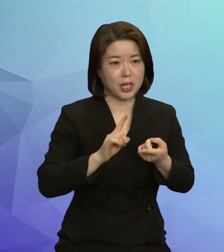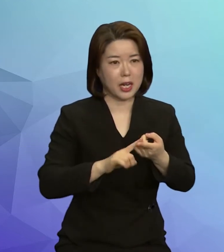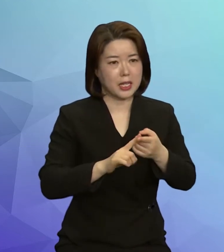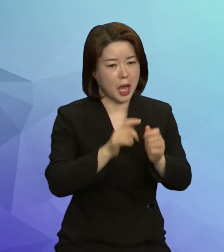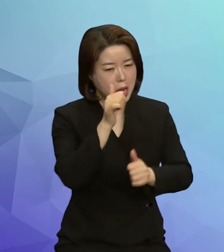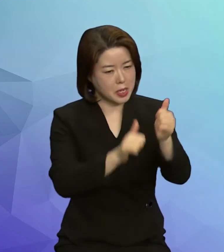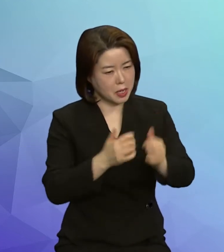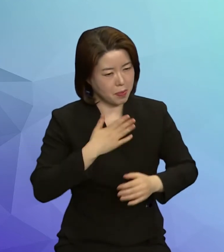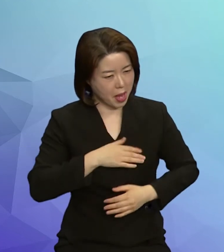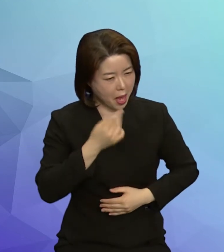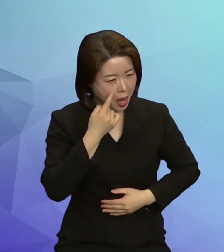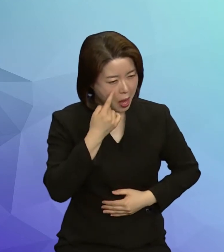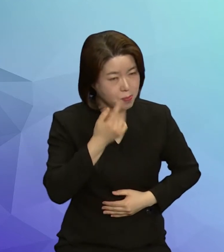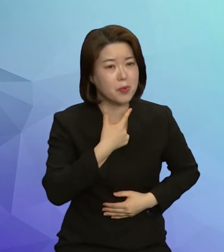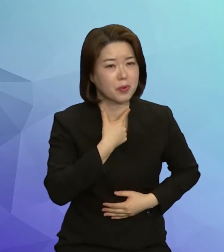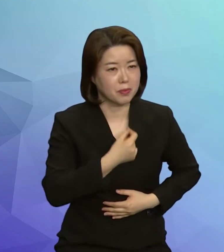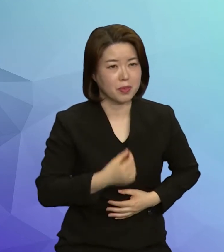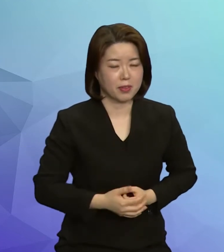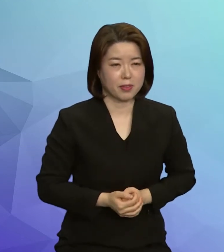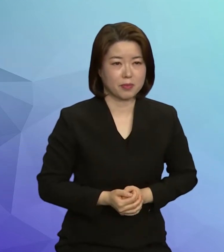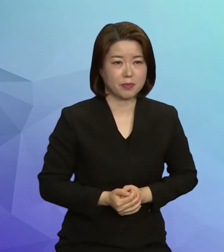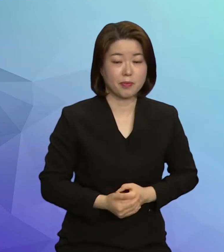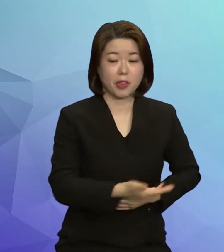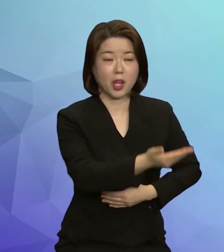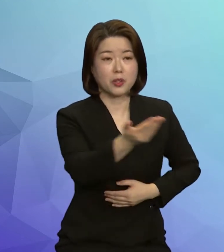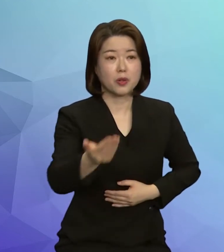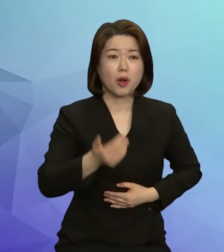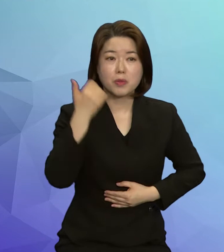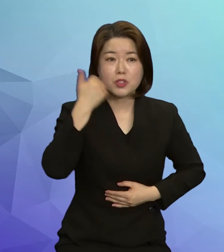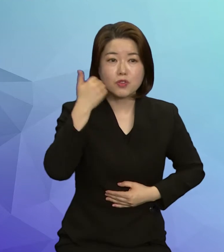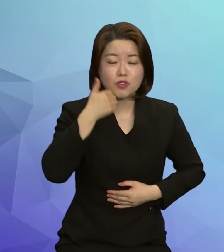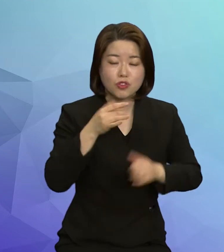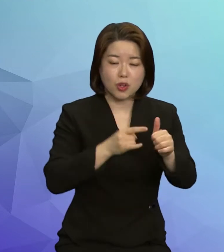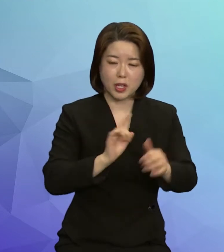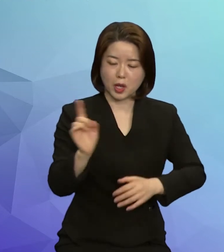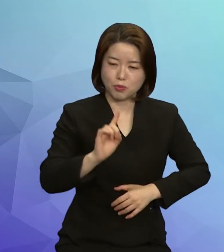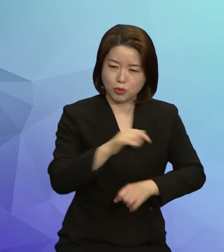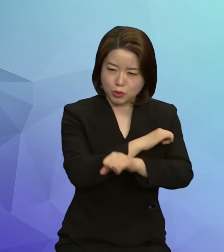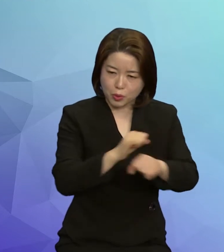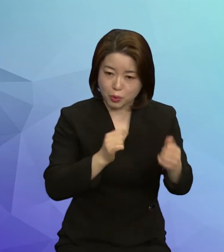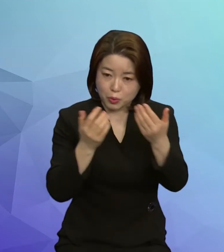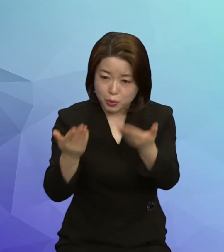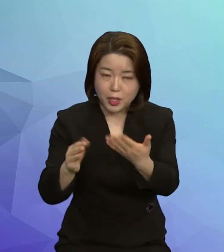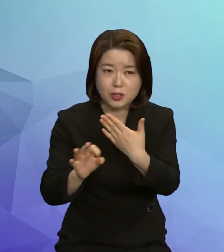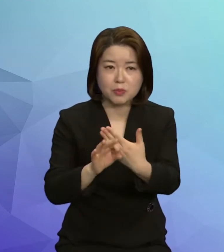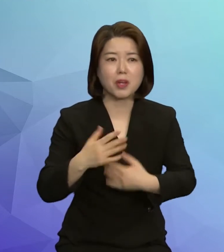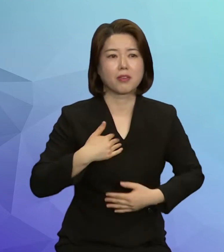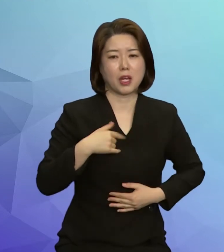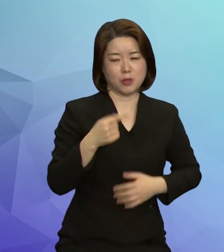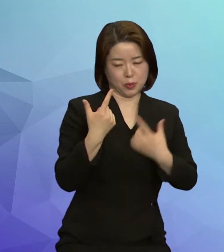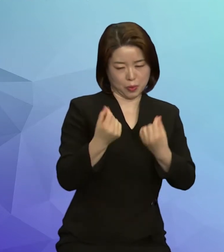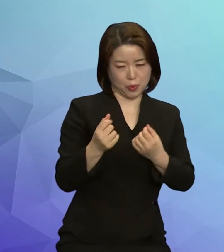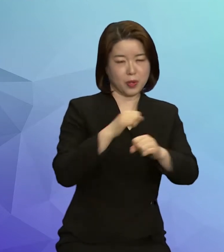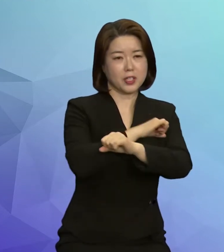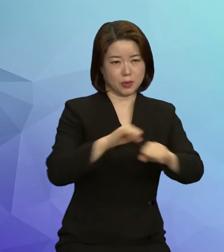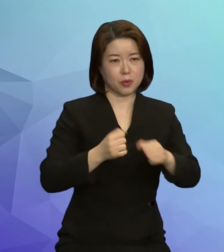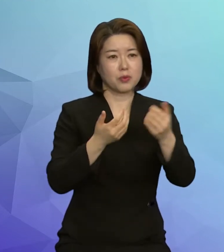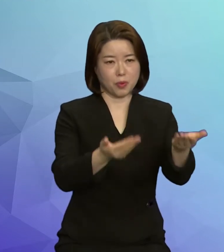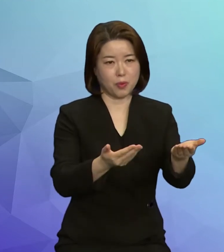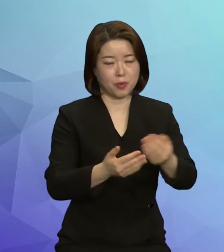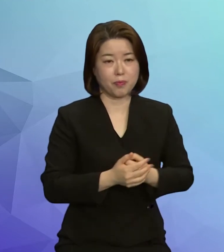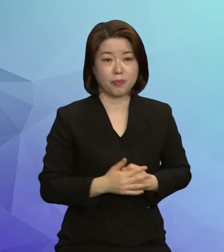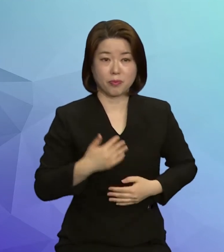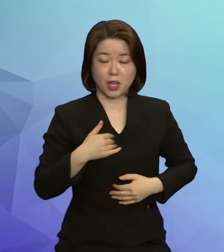순종하는지를 시험하여 알아보려는 것이었습니다. 여러분이 누구에게 무엇을 용서해 주면 나도 용서해